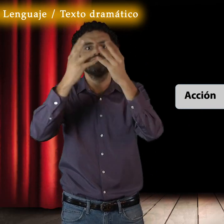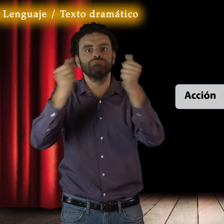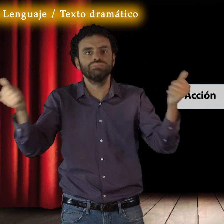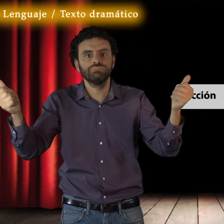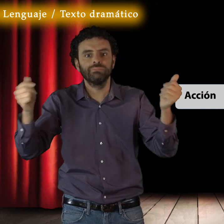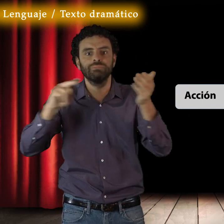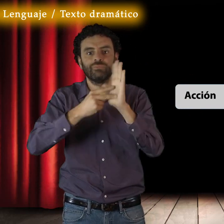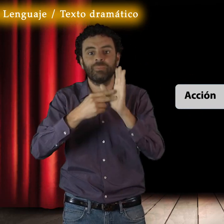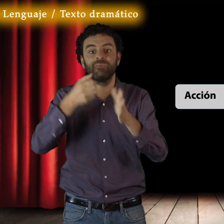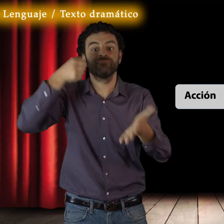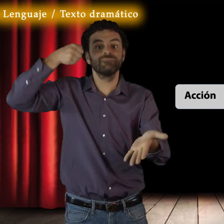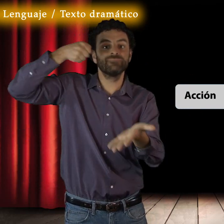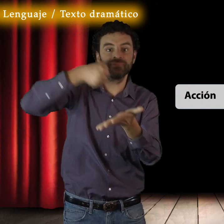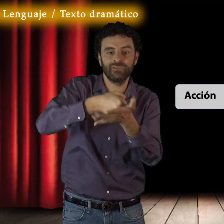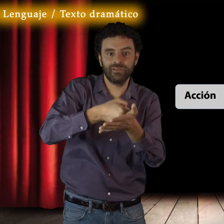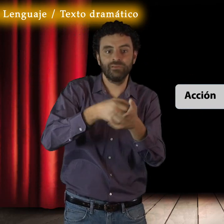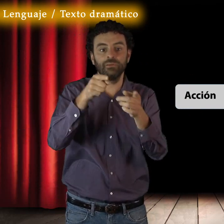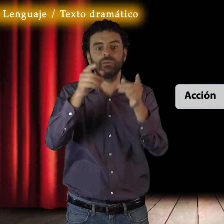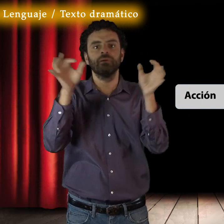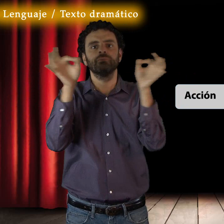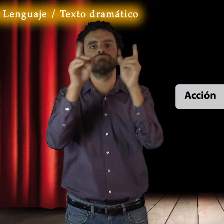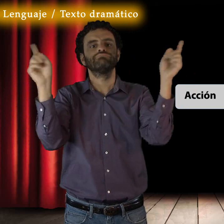incidentes y se finaliza la